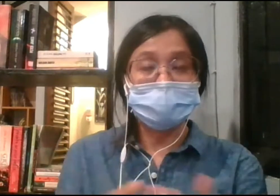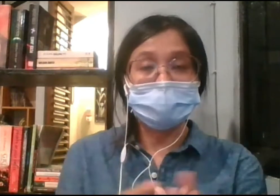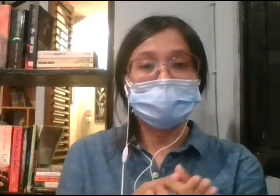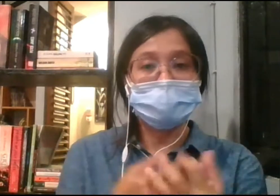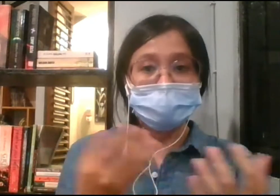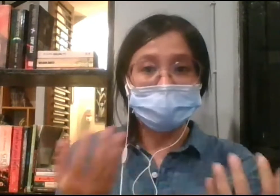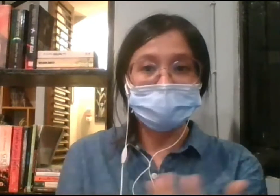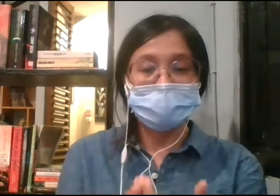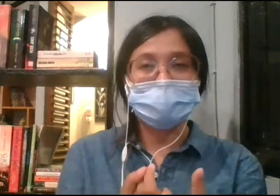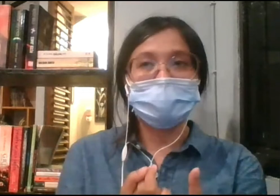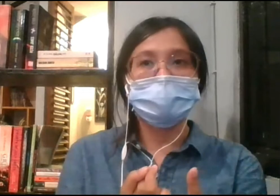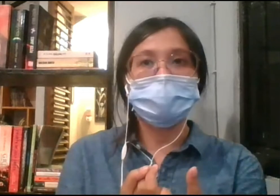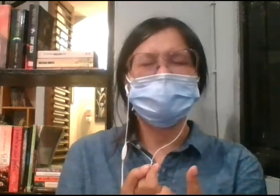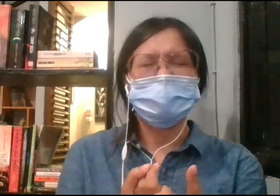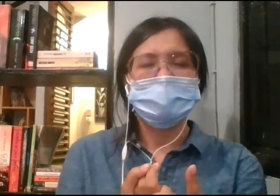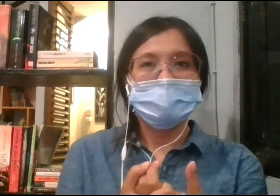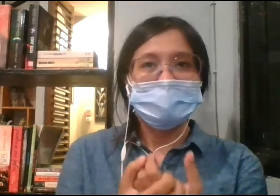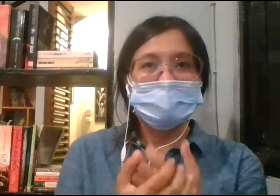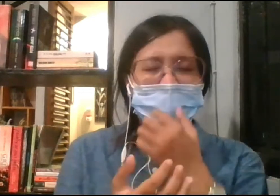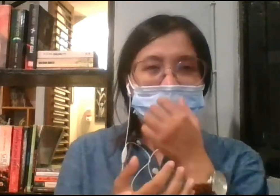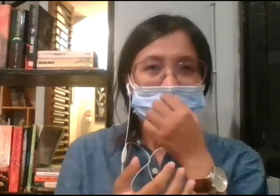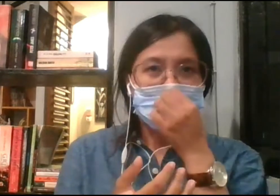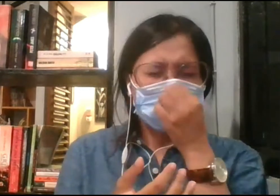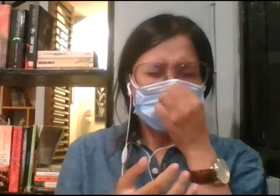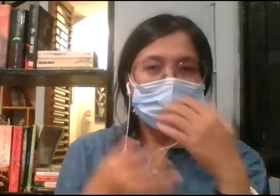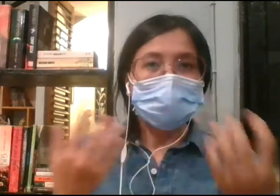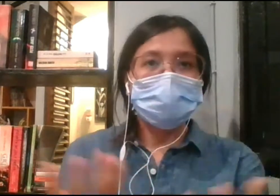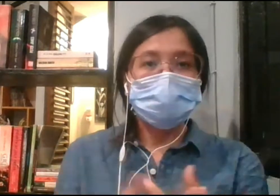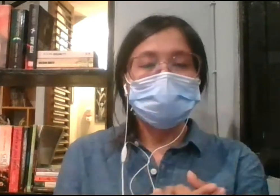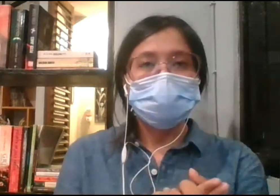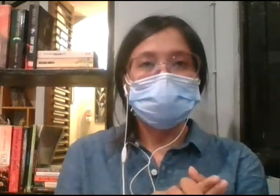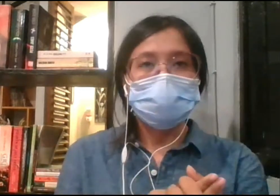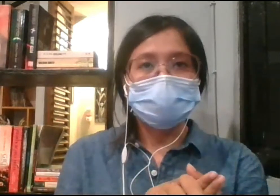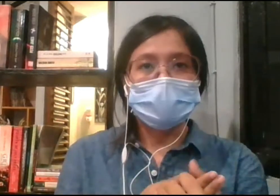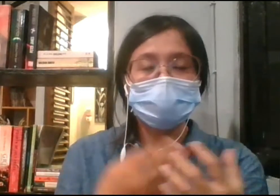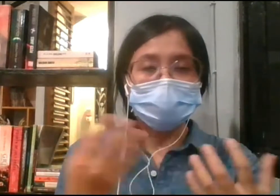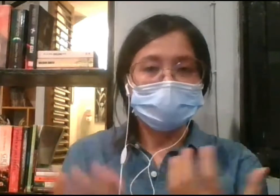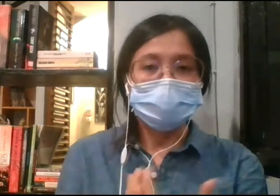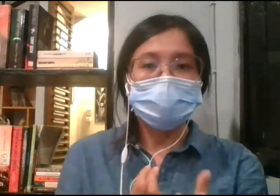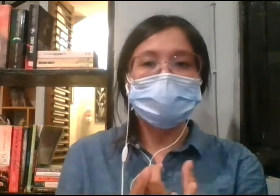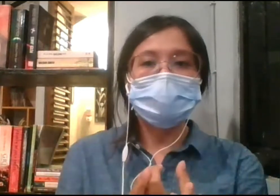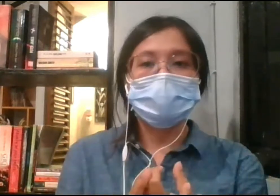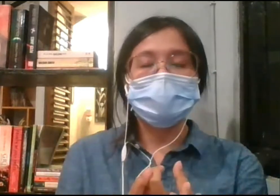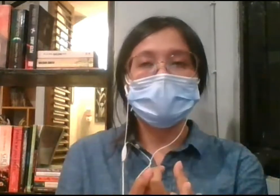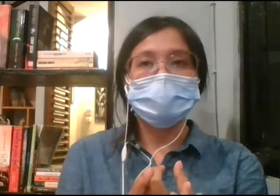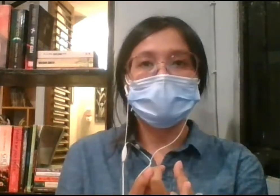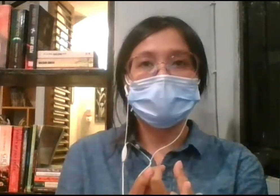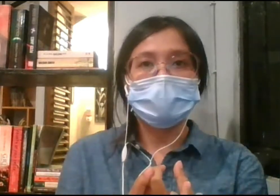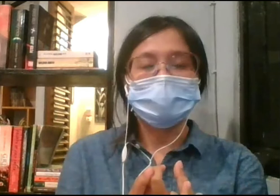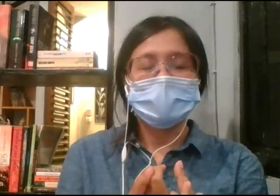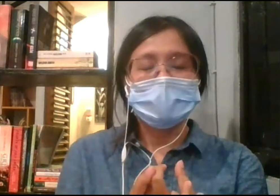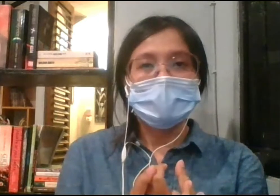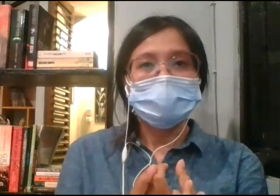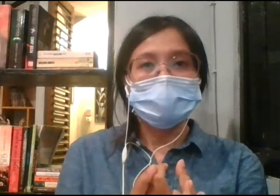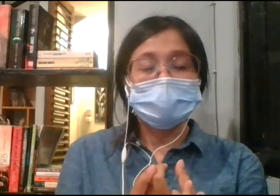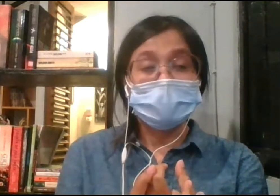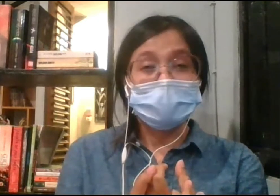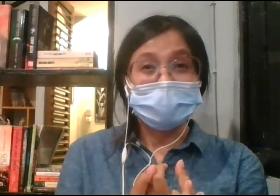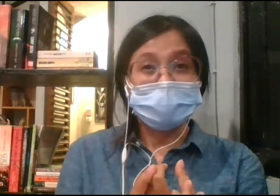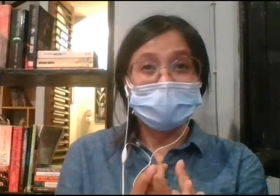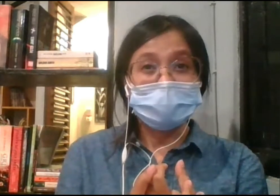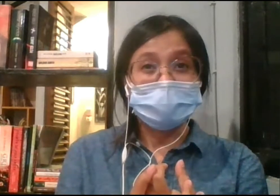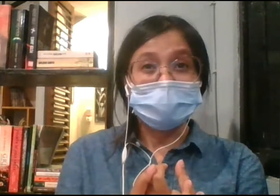mendapatkan akses air bersih misalnya, atau makanan, apakah sudah cukup, apakah mereka